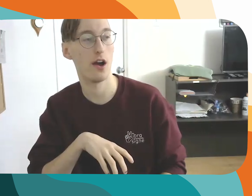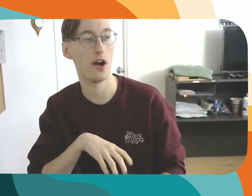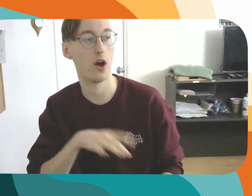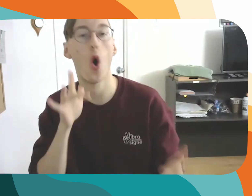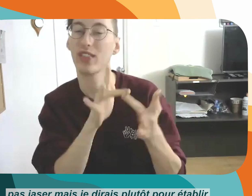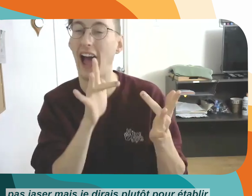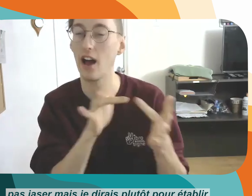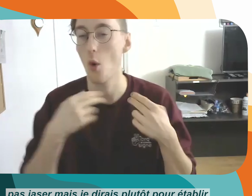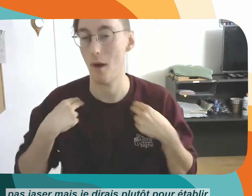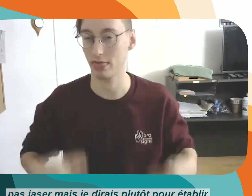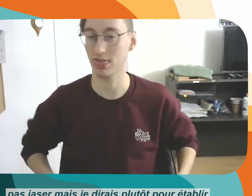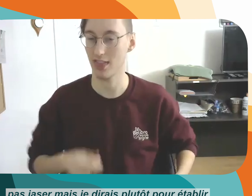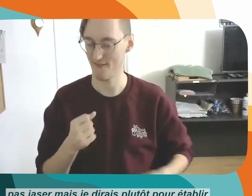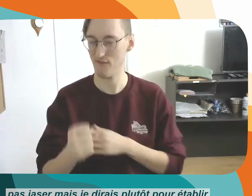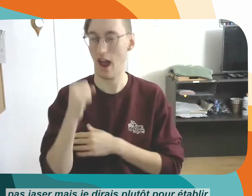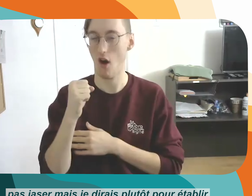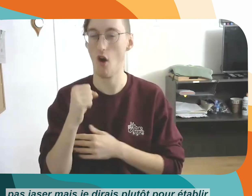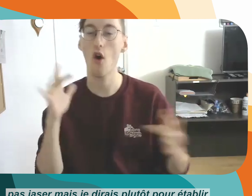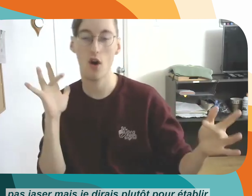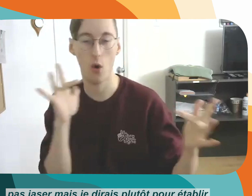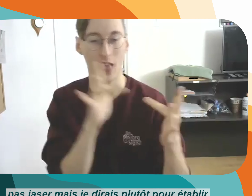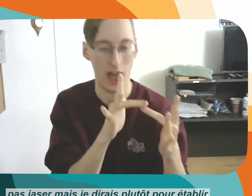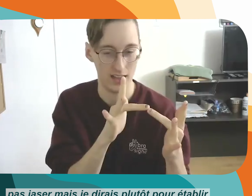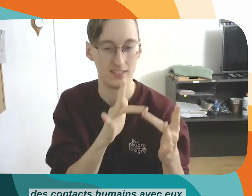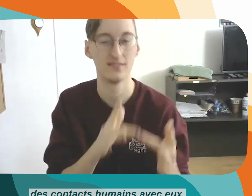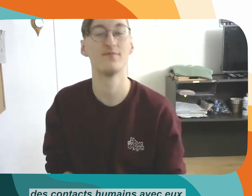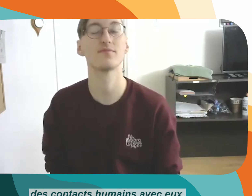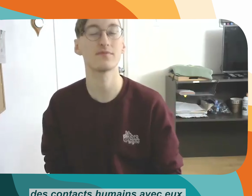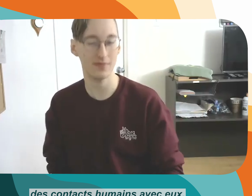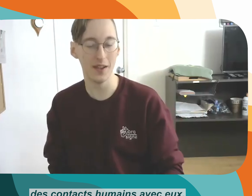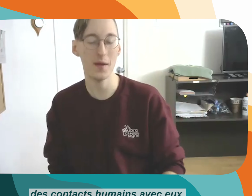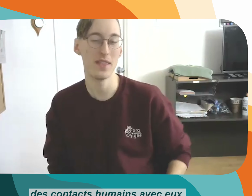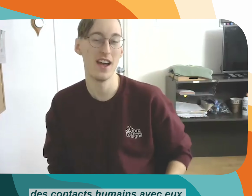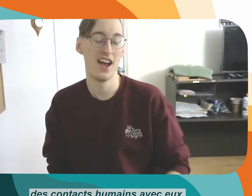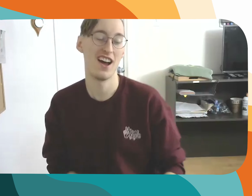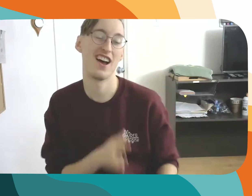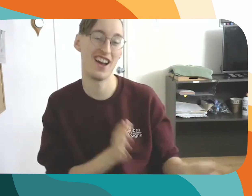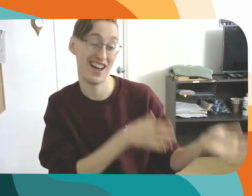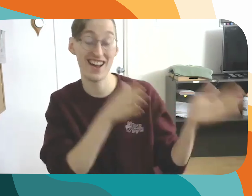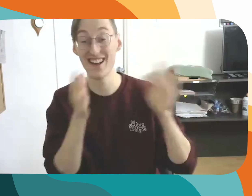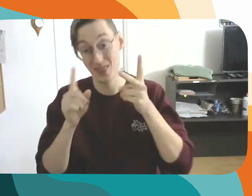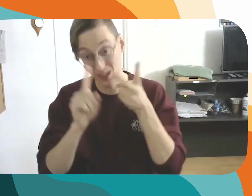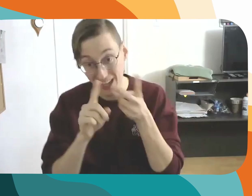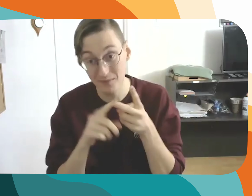bien, pas jaser, mais je dirais plutôt pour établir des contacts humains avec eux.